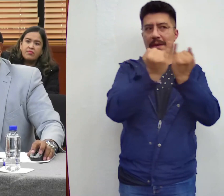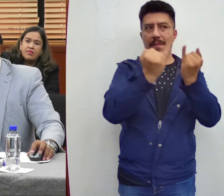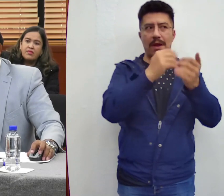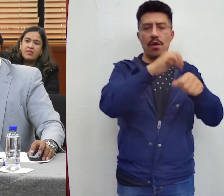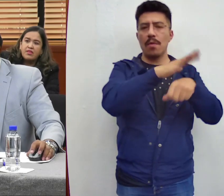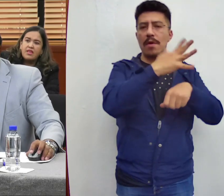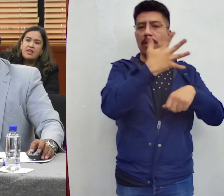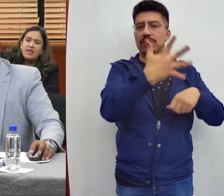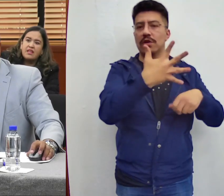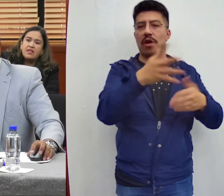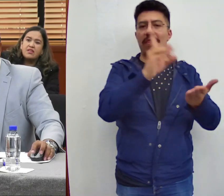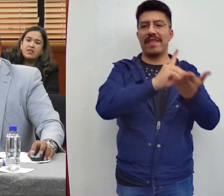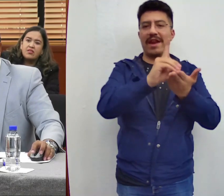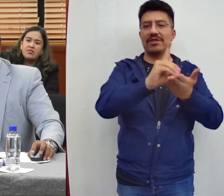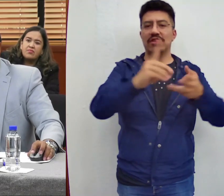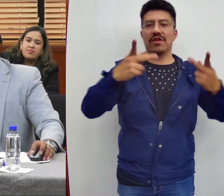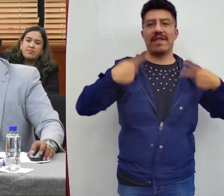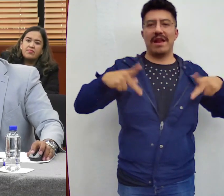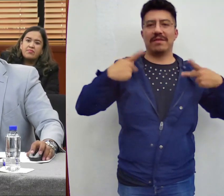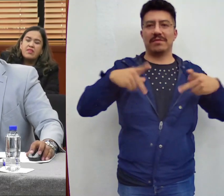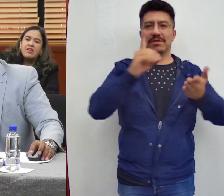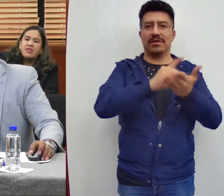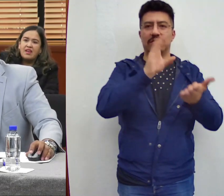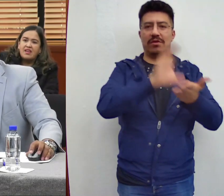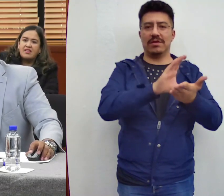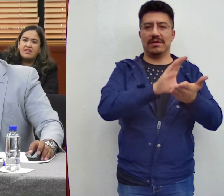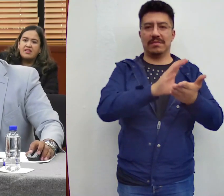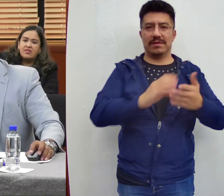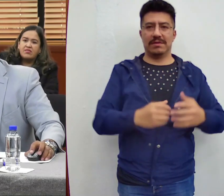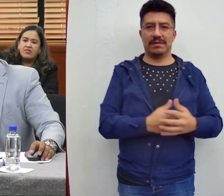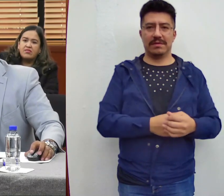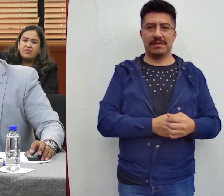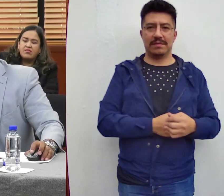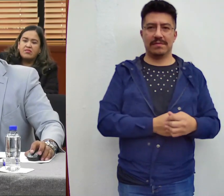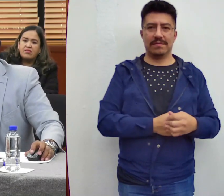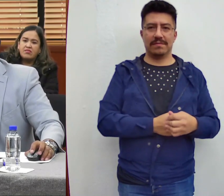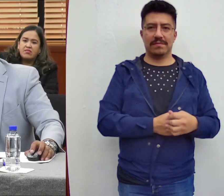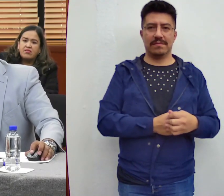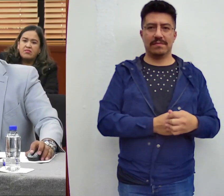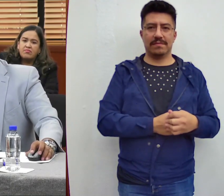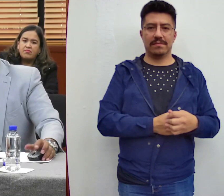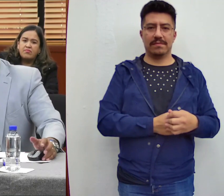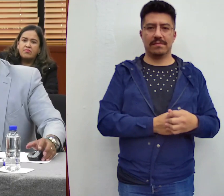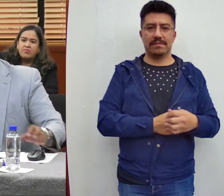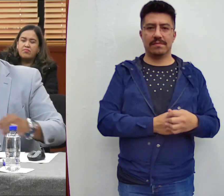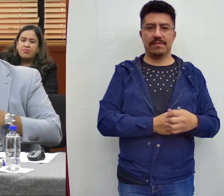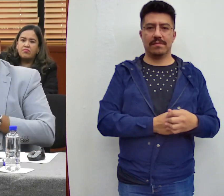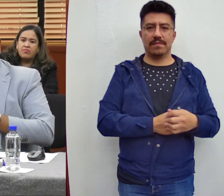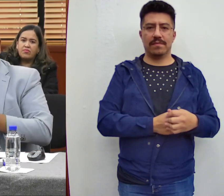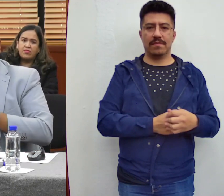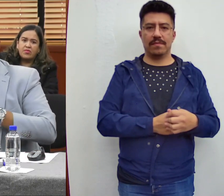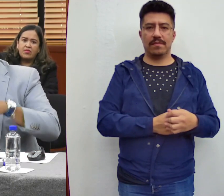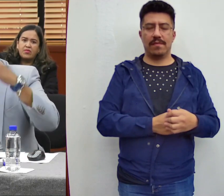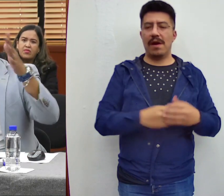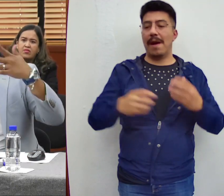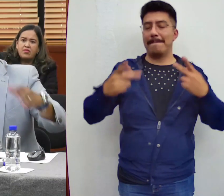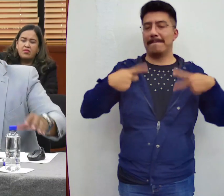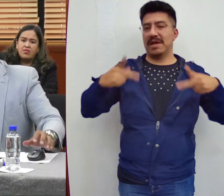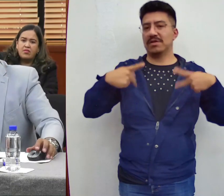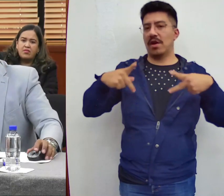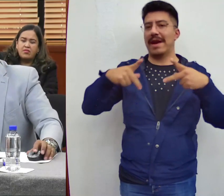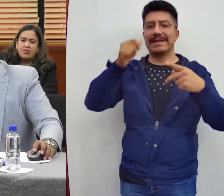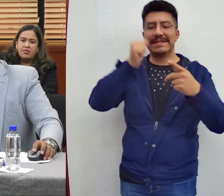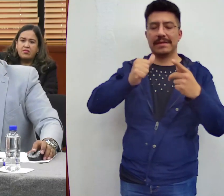quinto, de los derechos de las personas con discapacidad. Ya corregida la situación de en situación, pues eso ya desde